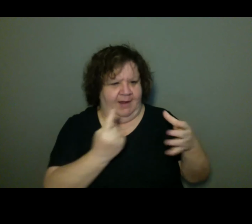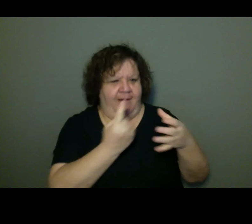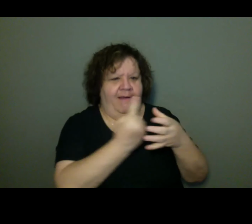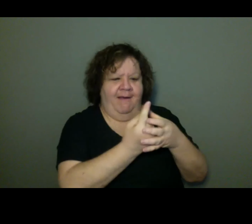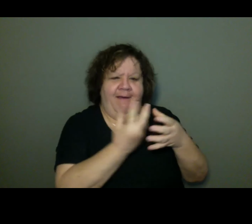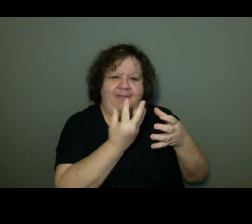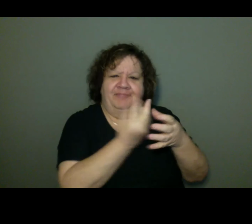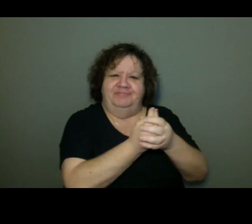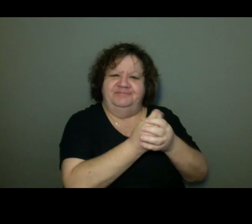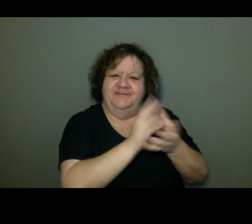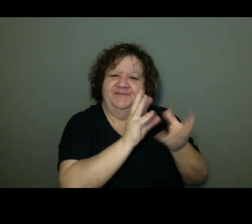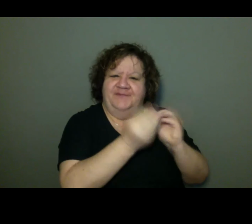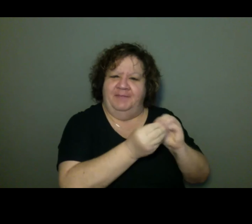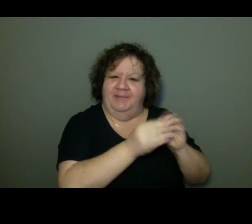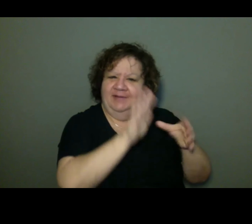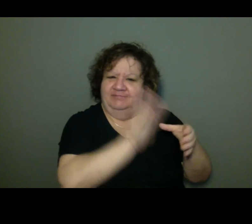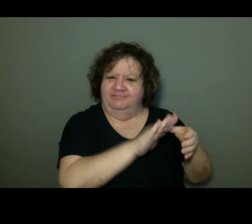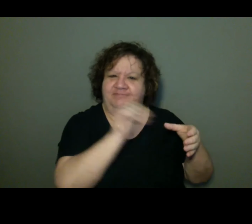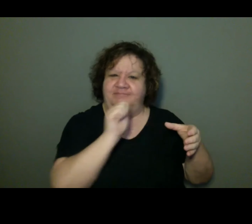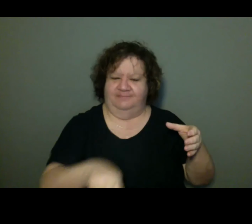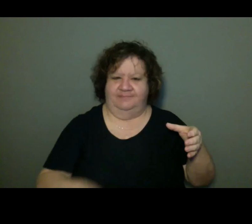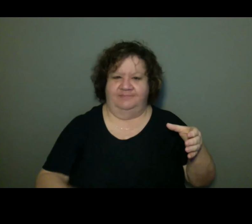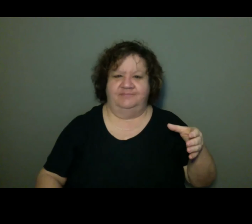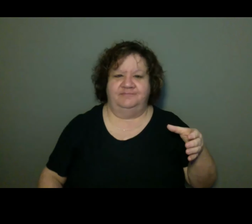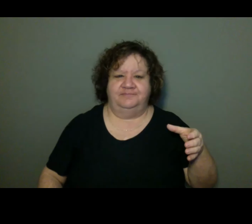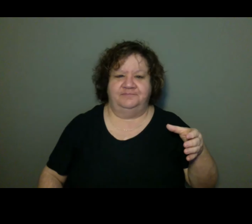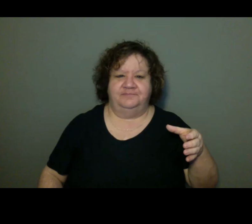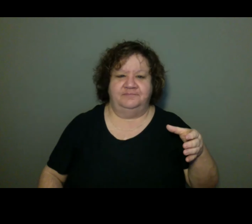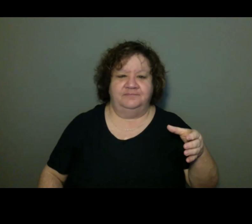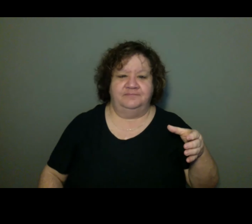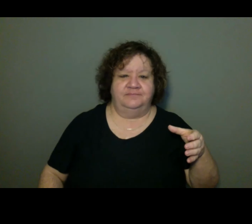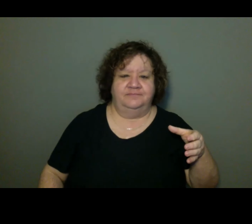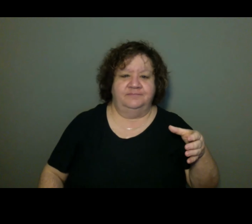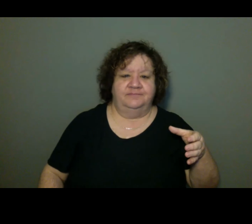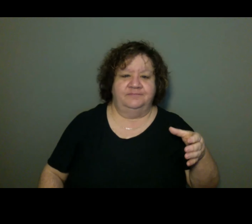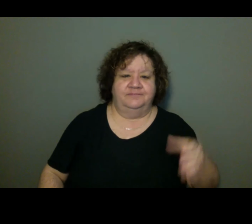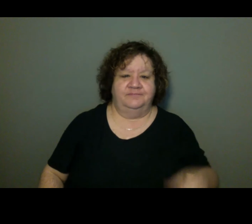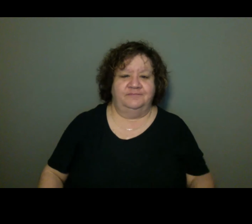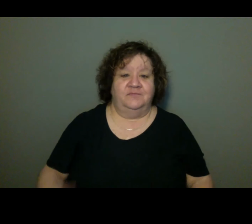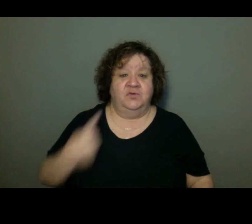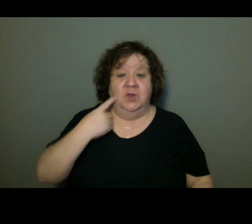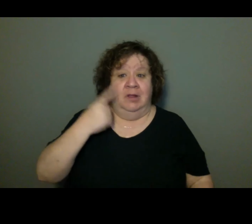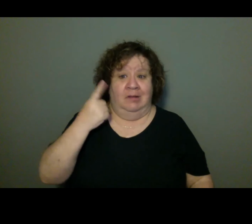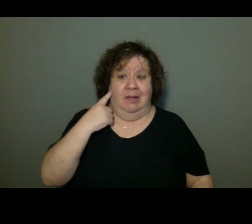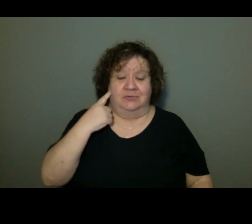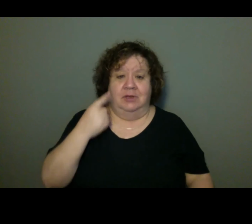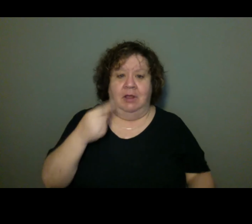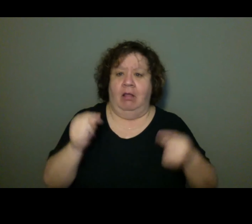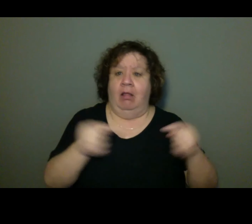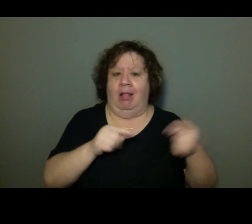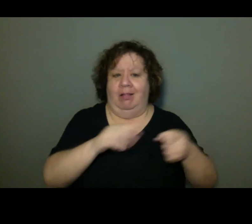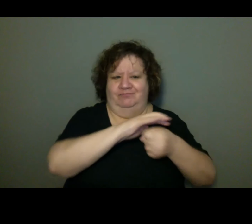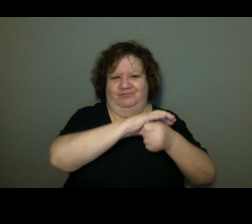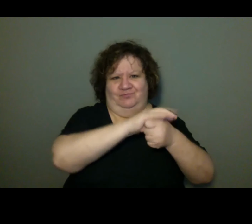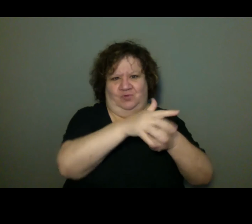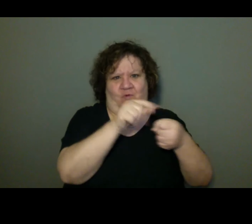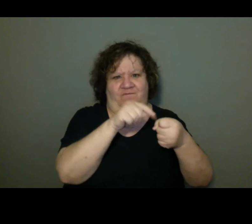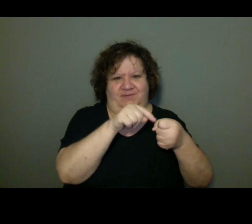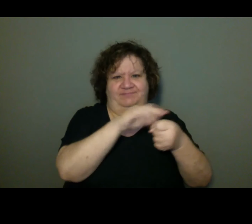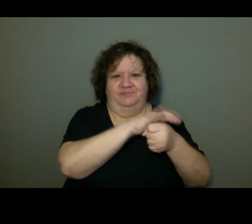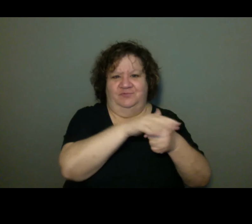los niños con sus familias. Asimismo, también se apuntó a la importancia de la pandemia y todos los